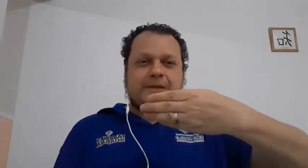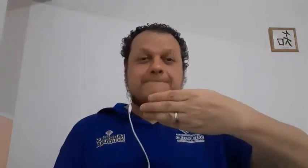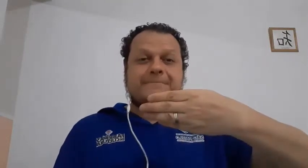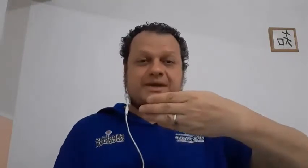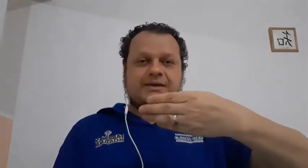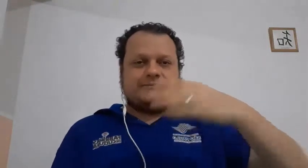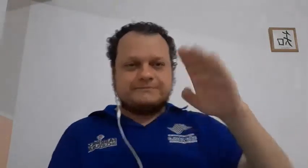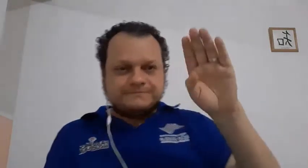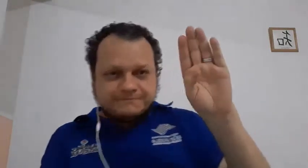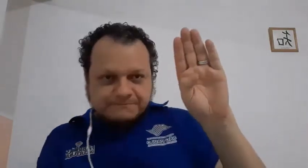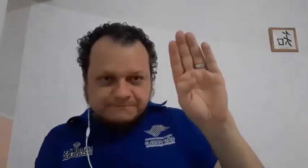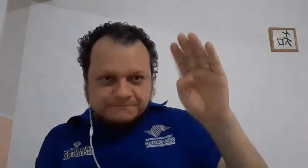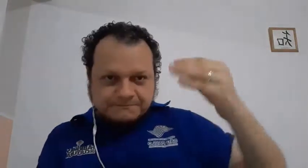B.